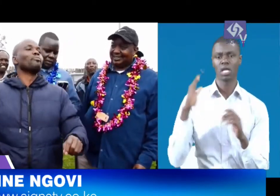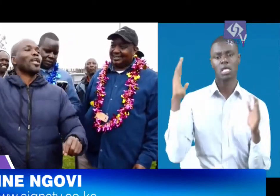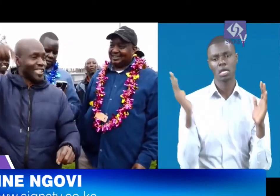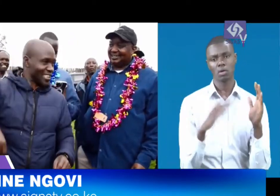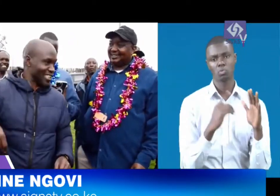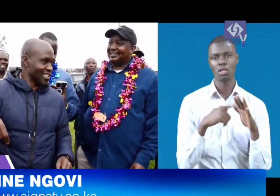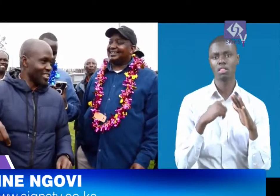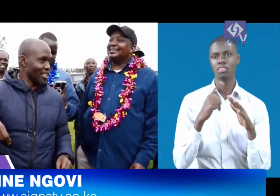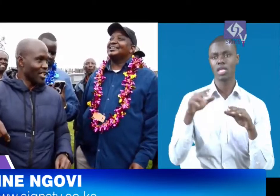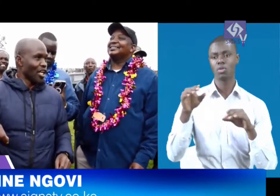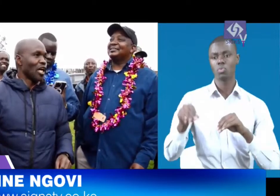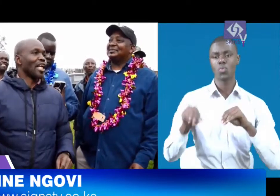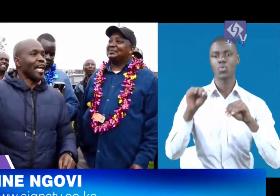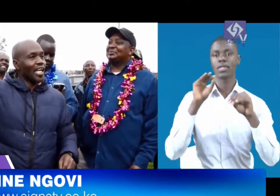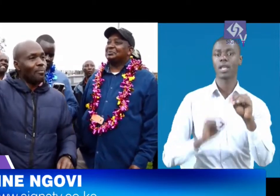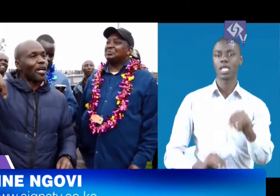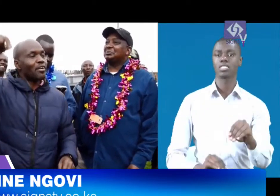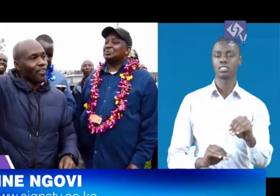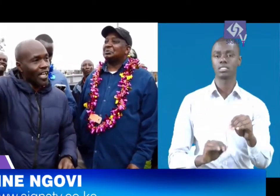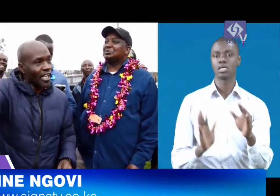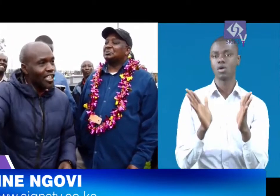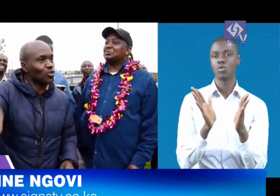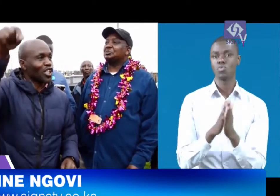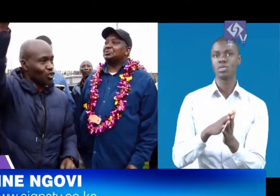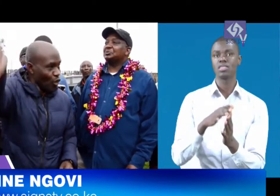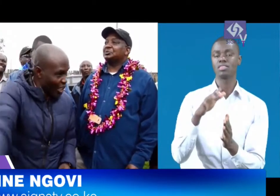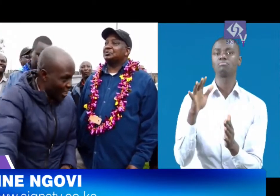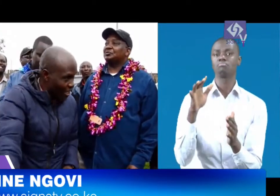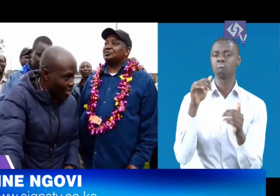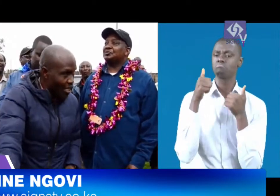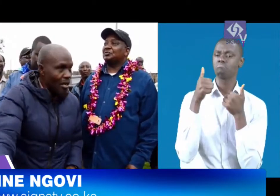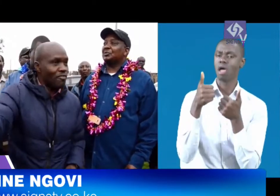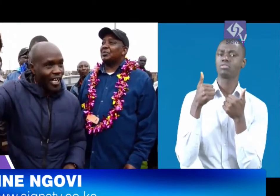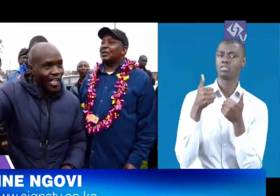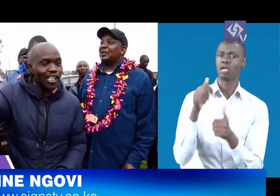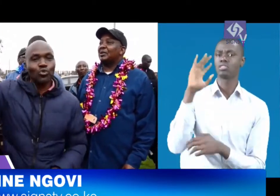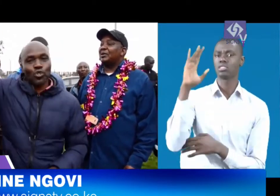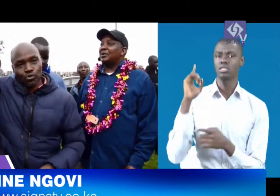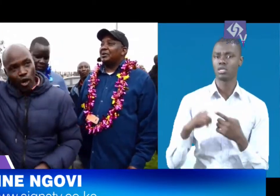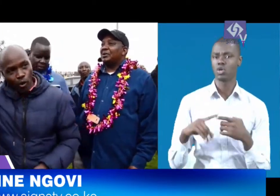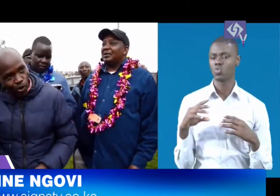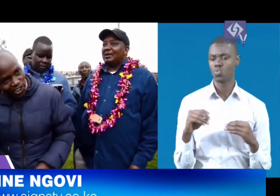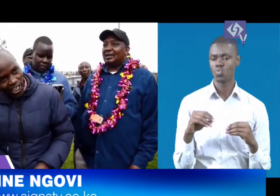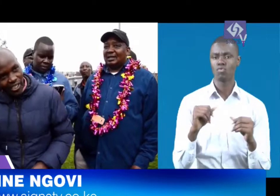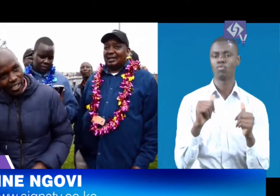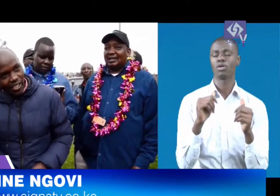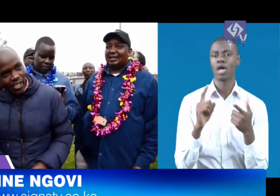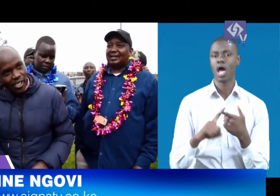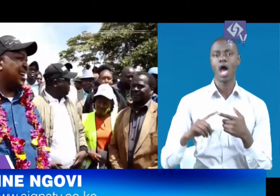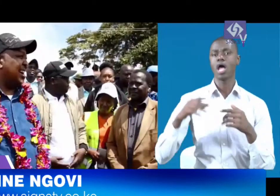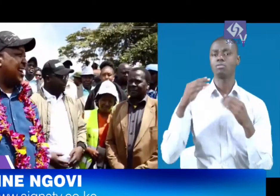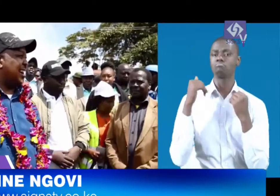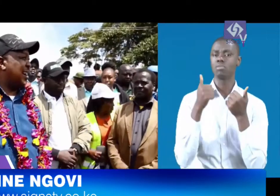alafu we replace na ile ambayo ni friendly to the soil, friendly to our water.